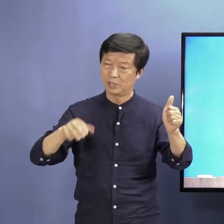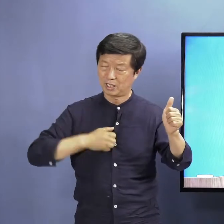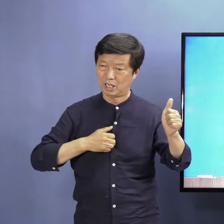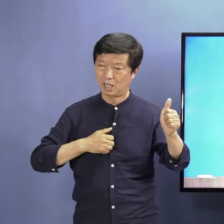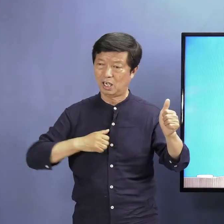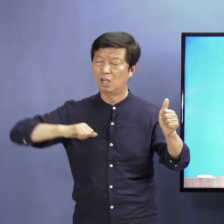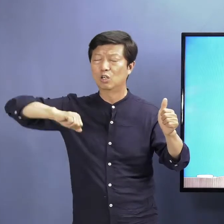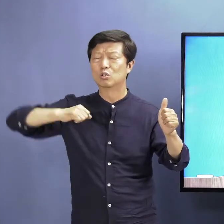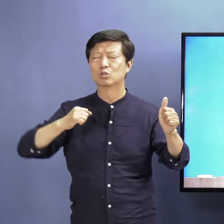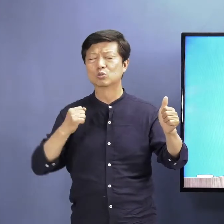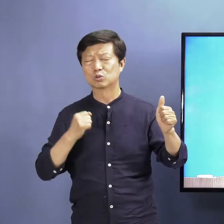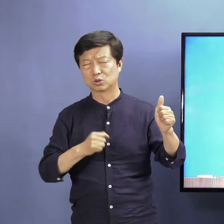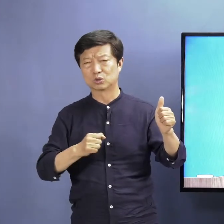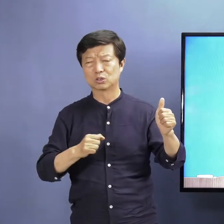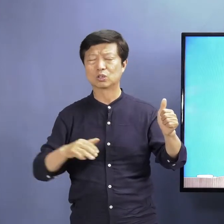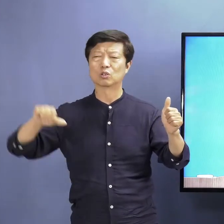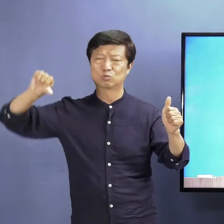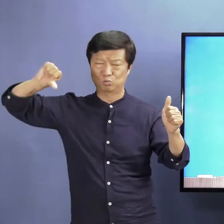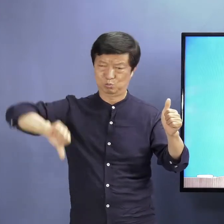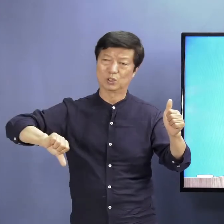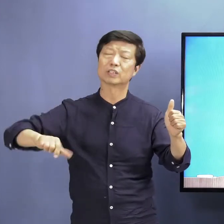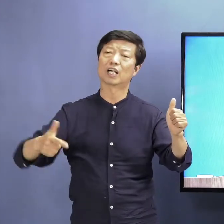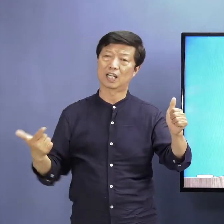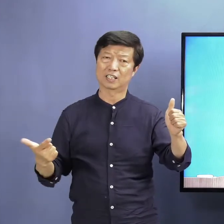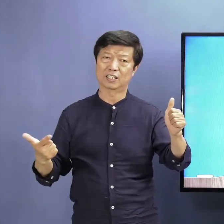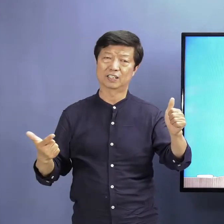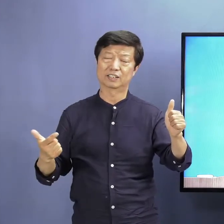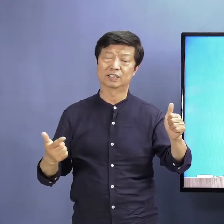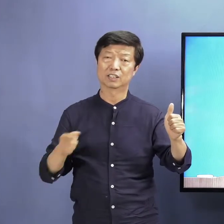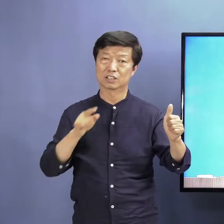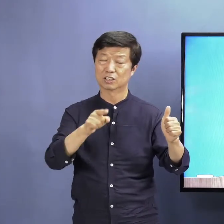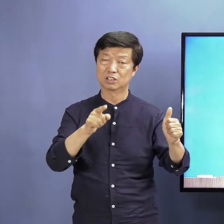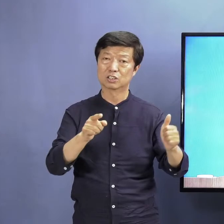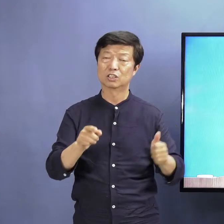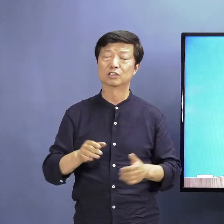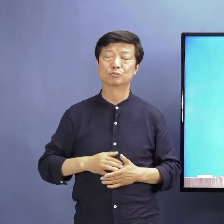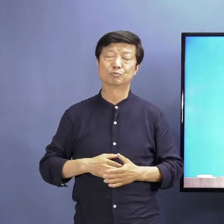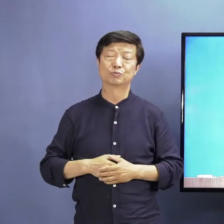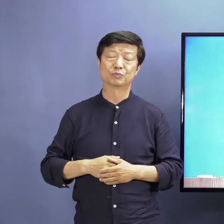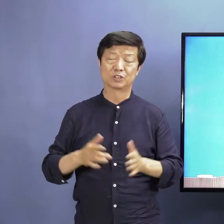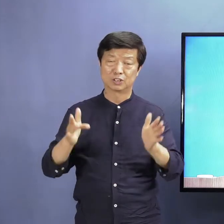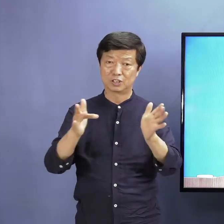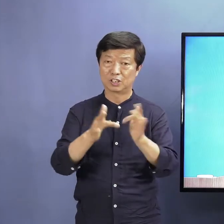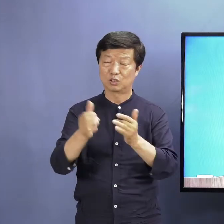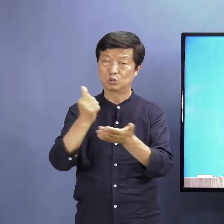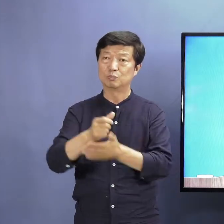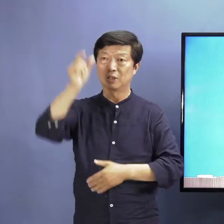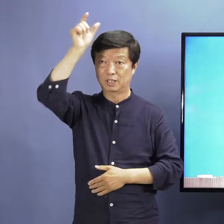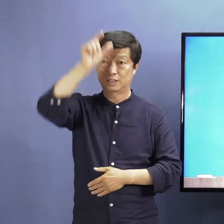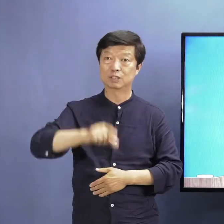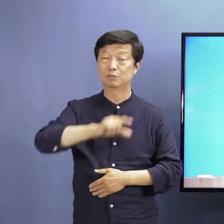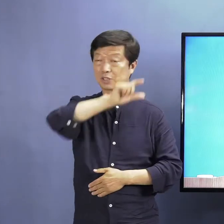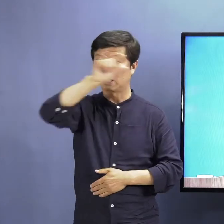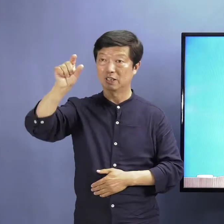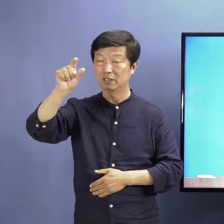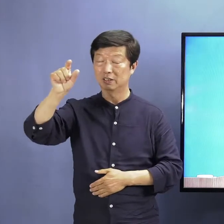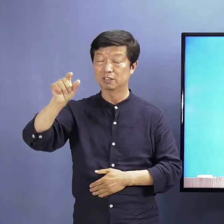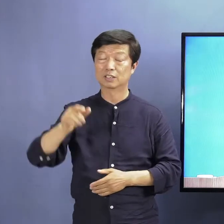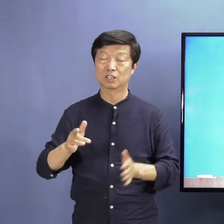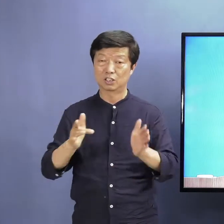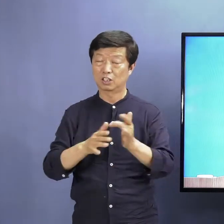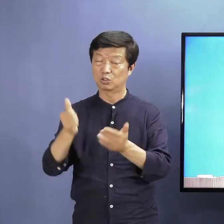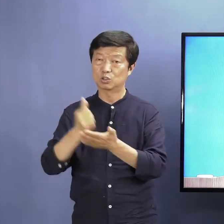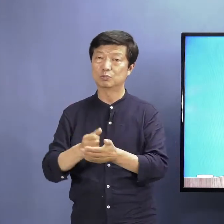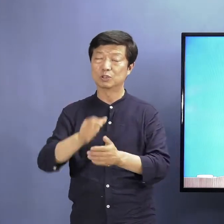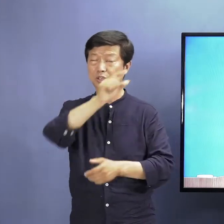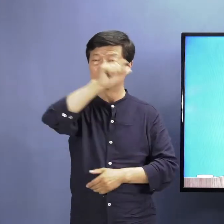여러분, 그걸 가장 잘 보여준 게 바로 뭐예요? 예수님의 십자가 아닙니까? 여러분, 예수님이 십자가에서